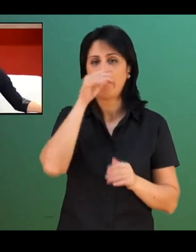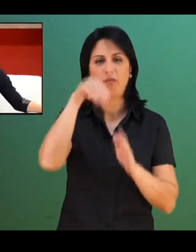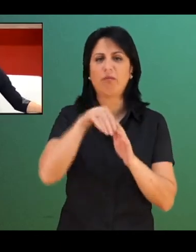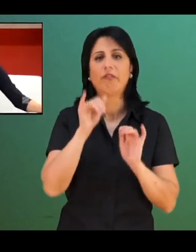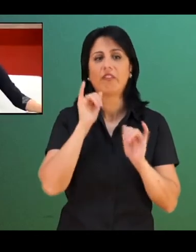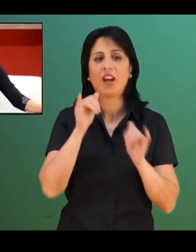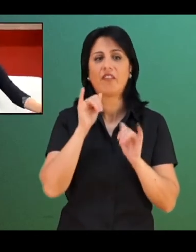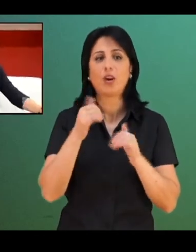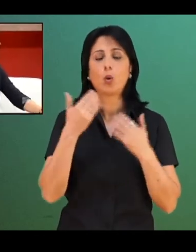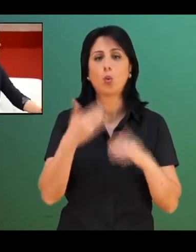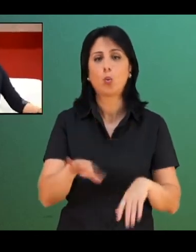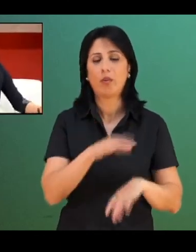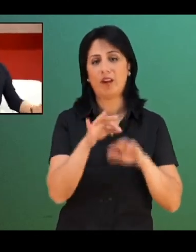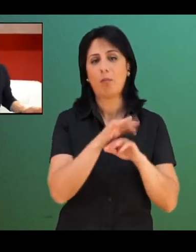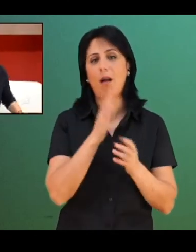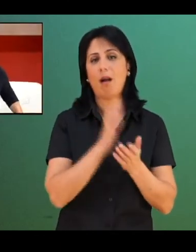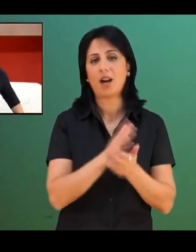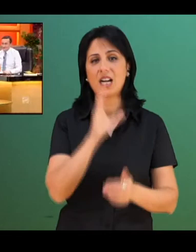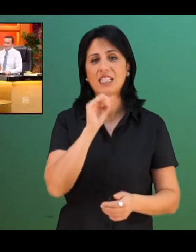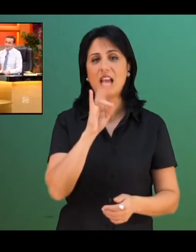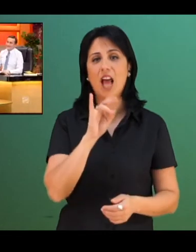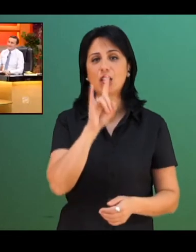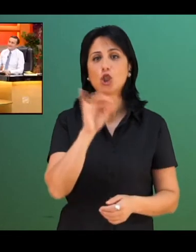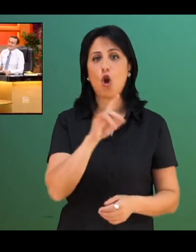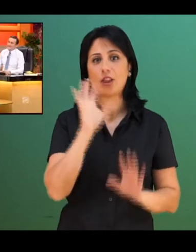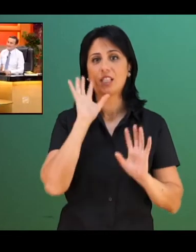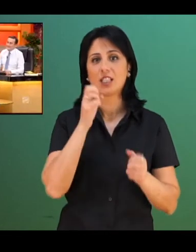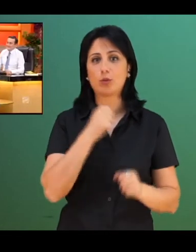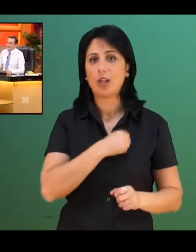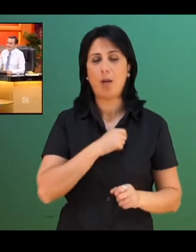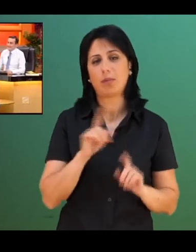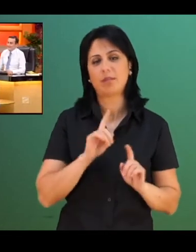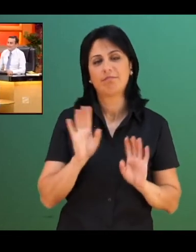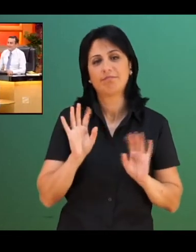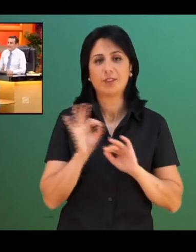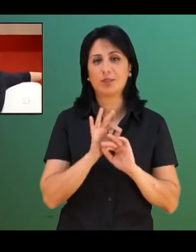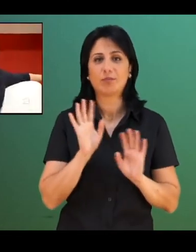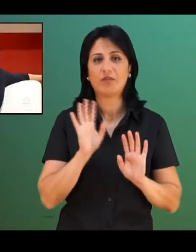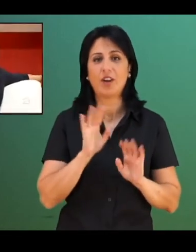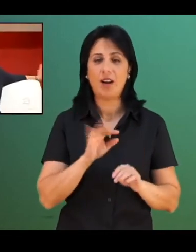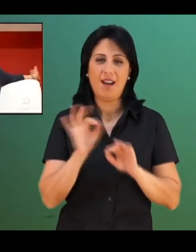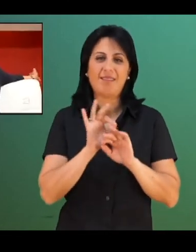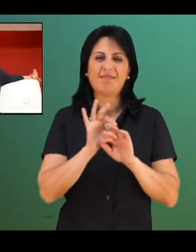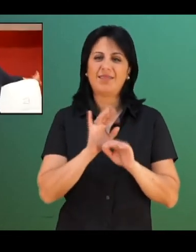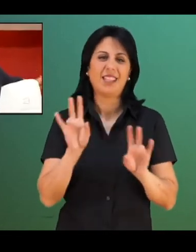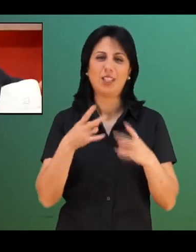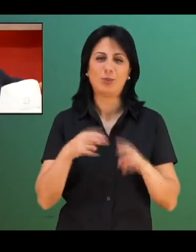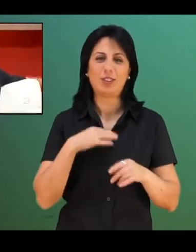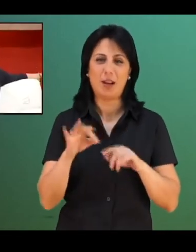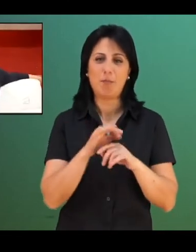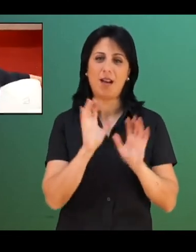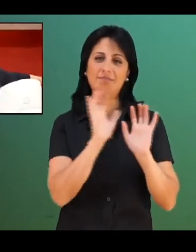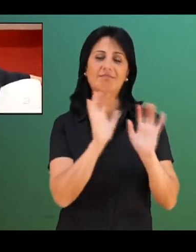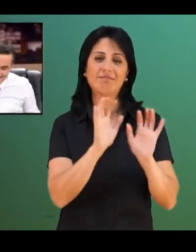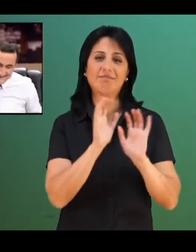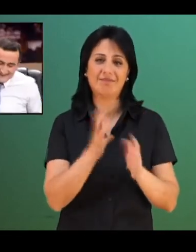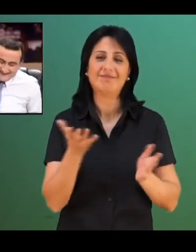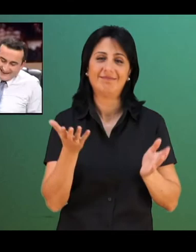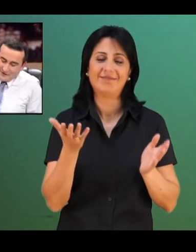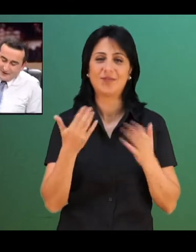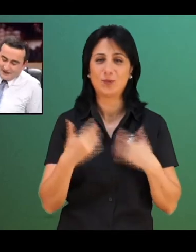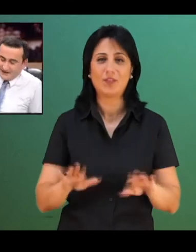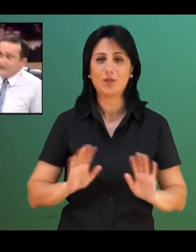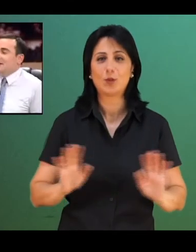სერიოზულად, ახლა აღარ მინდა gato მოუშალო კაც ნერვები, სადაც ამხელა თვირთი შეხვდა ჩემი სახით, ხო ხდებია